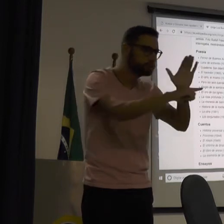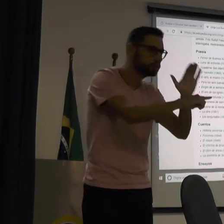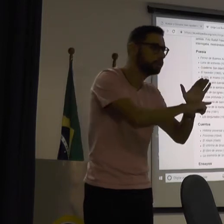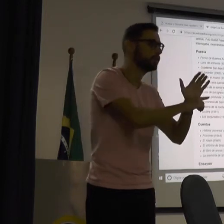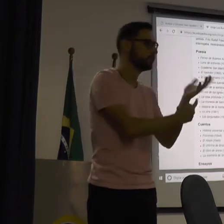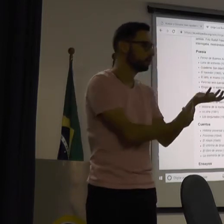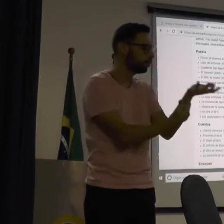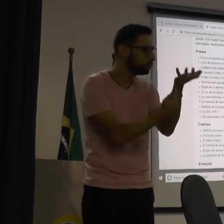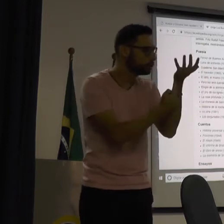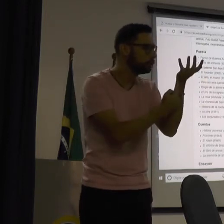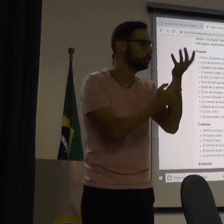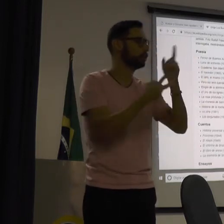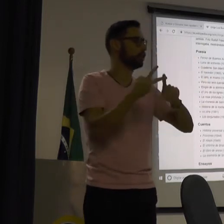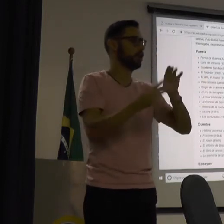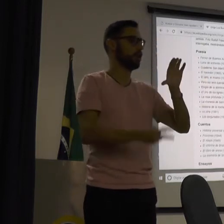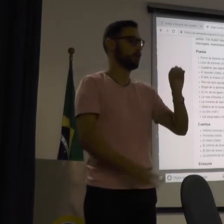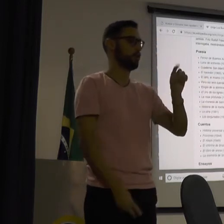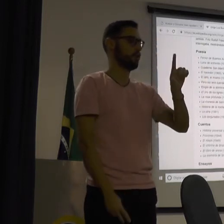coleções,